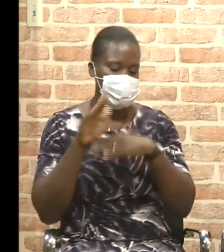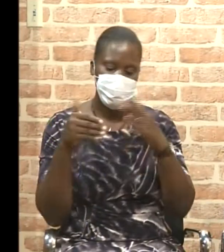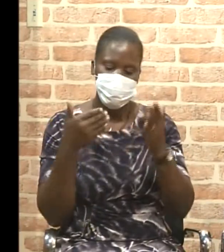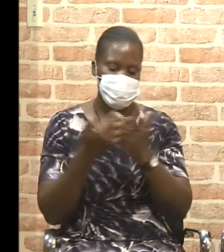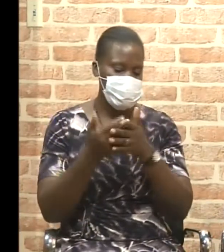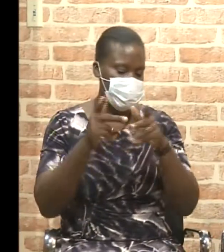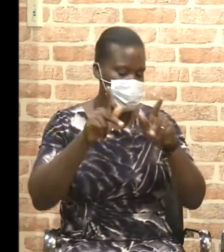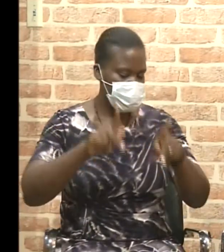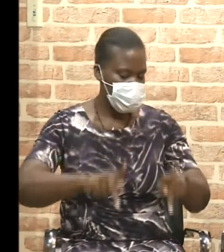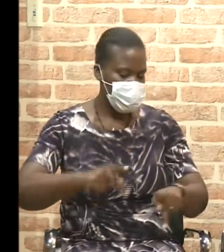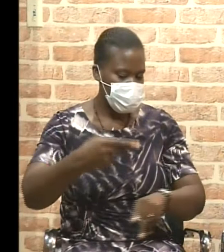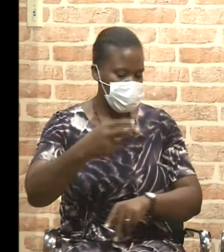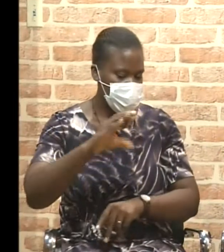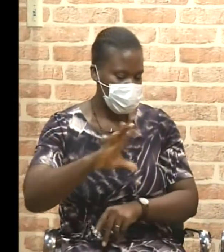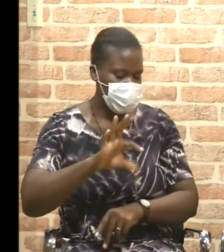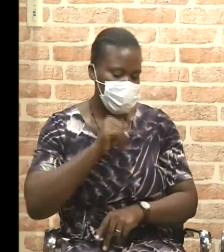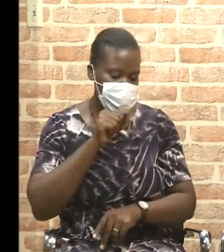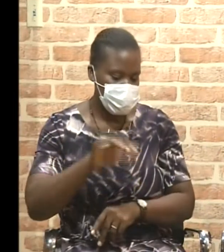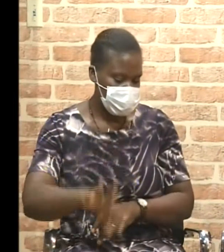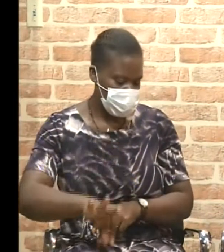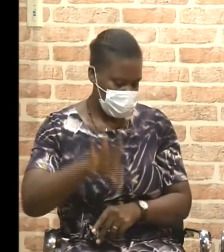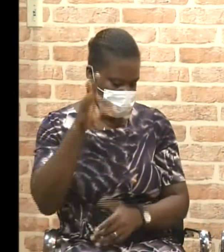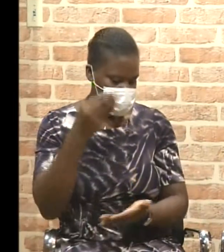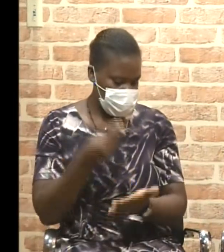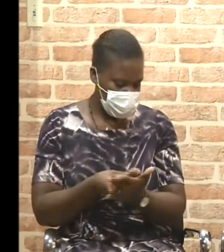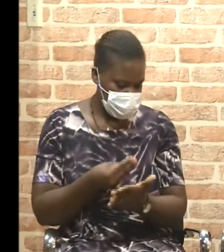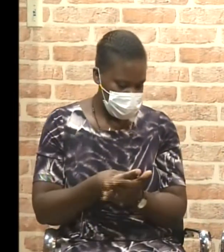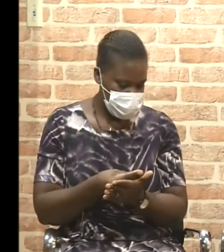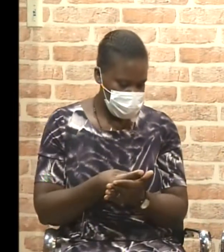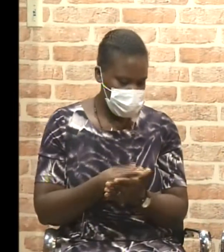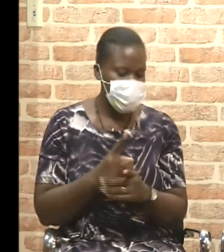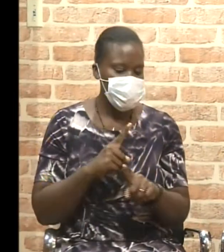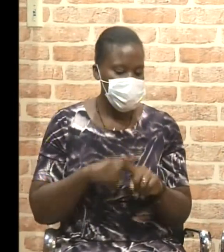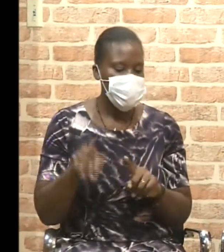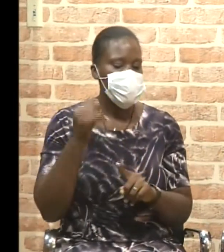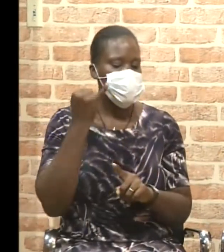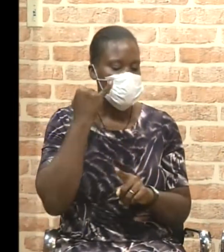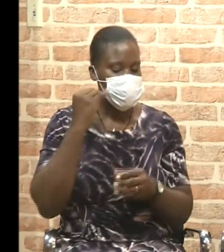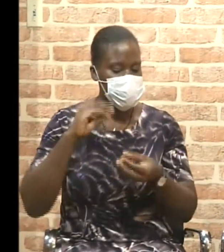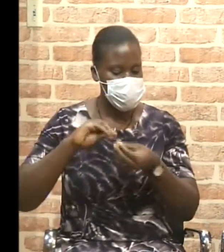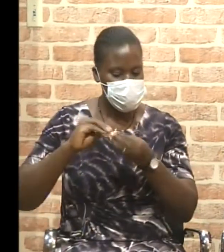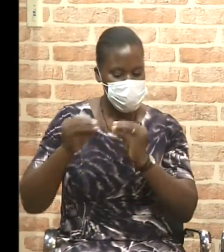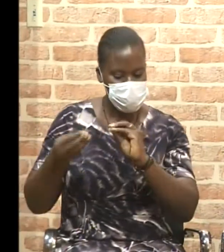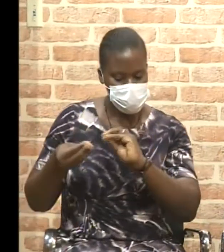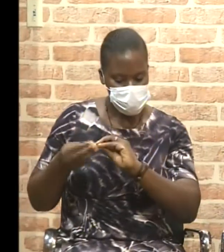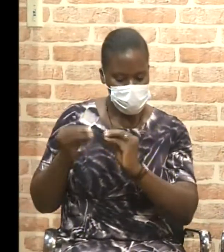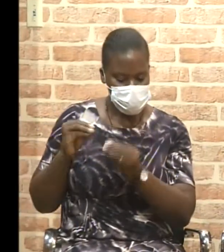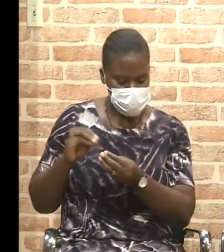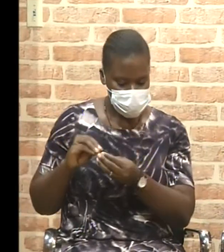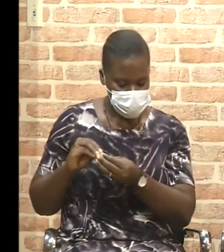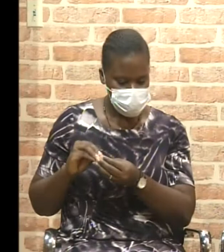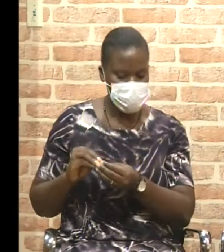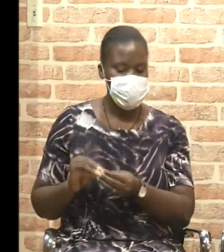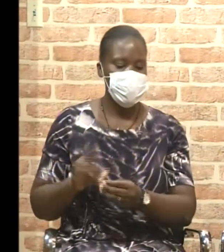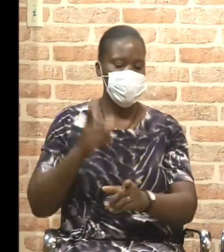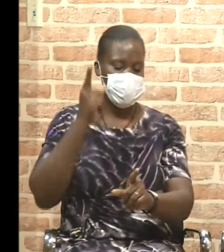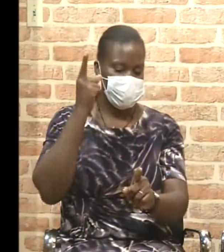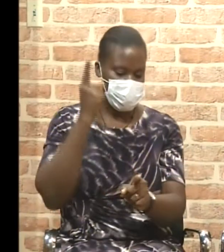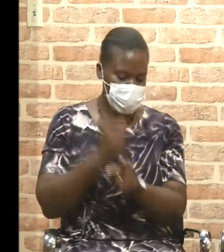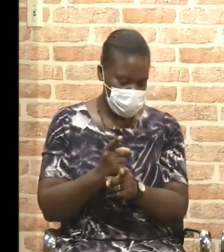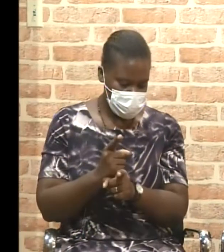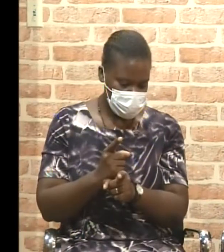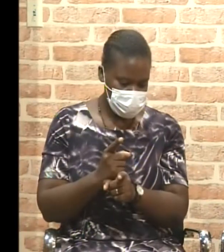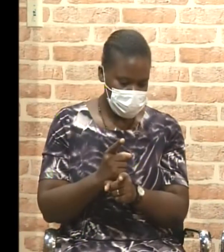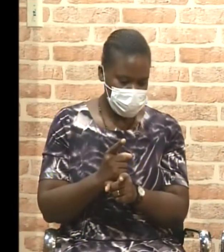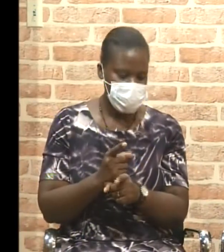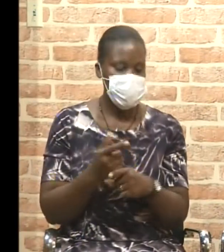Mais maintenant, si nous tenons compte de base de données, donc justement, si numéro mounio qui était dans la base déjà, c'est correct parce que tu es grand pile mon